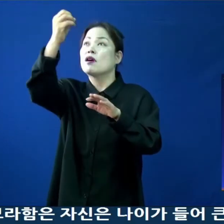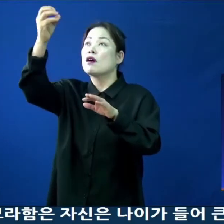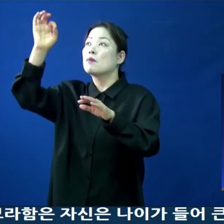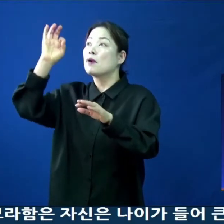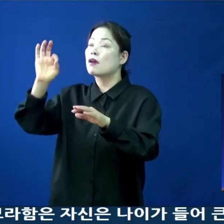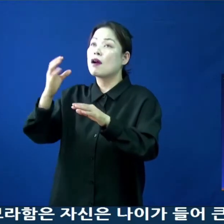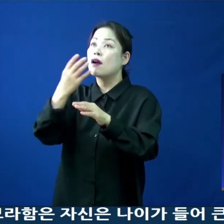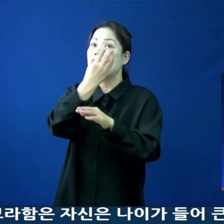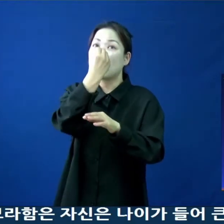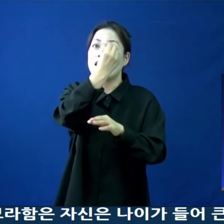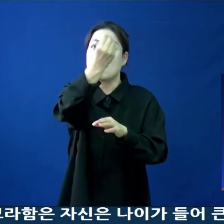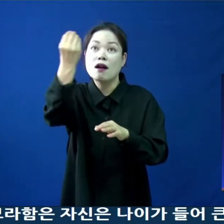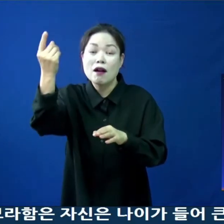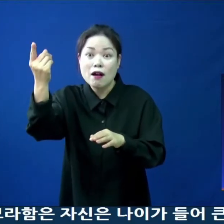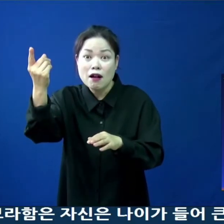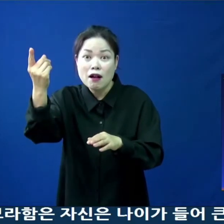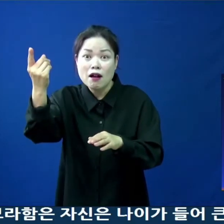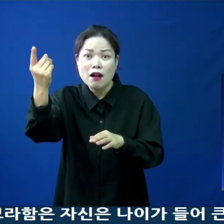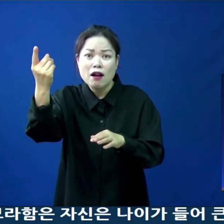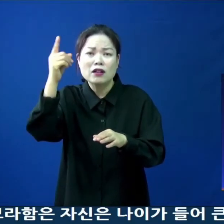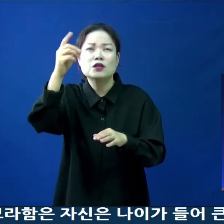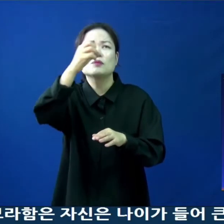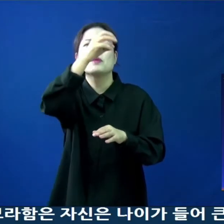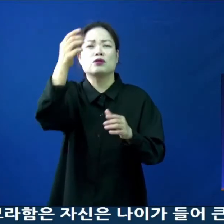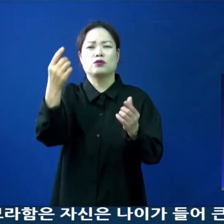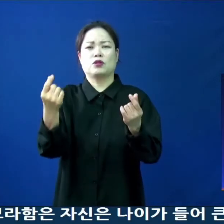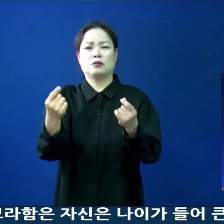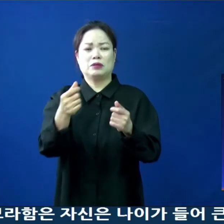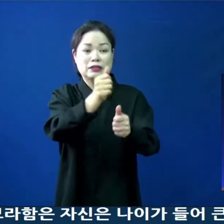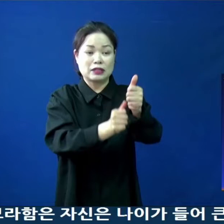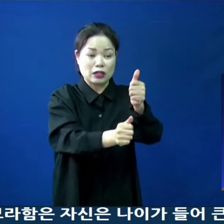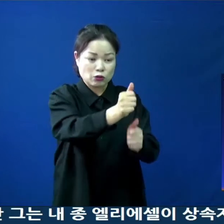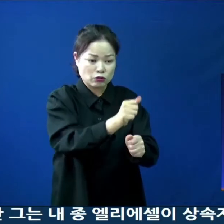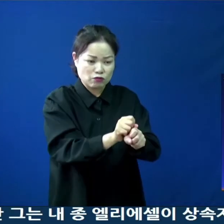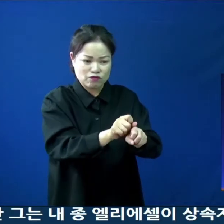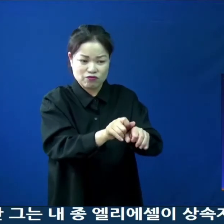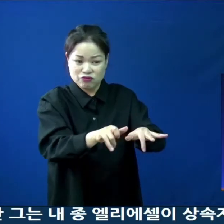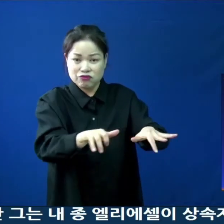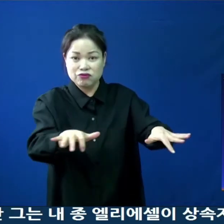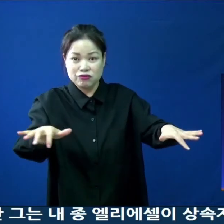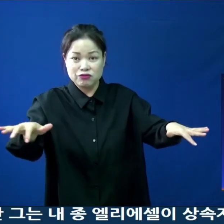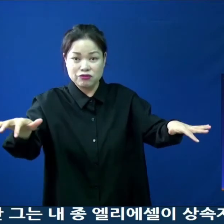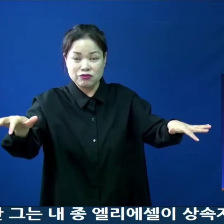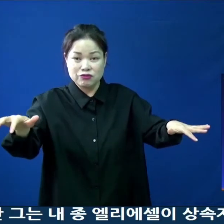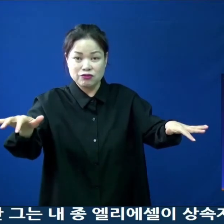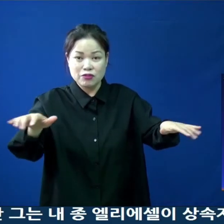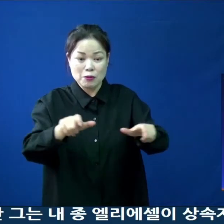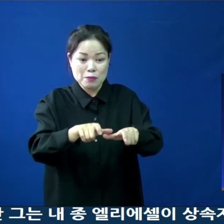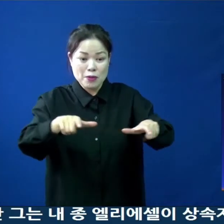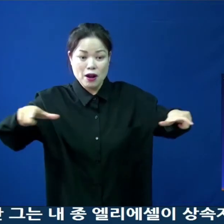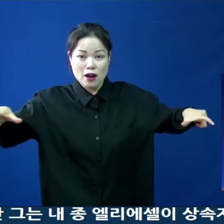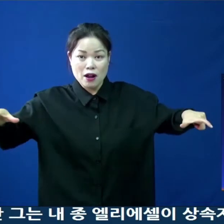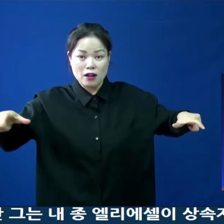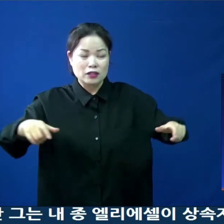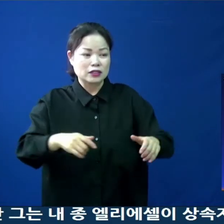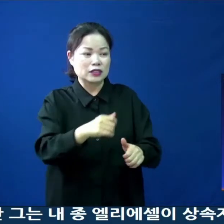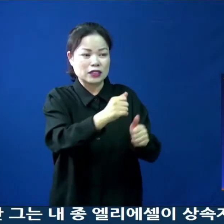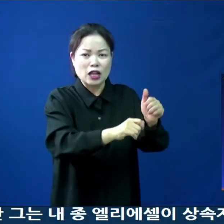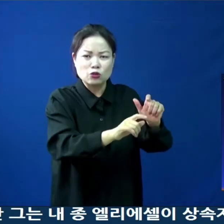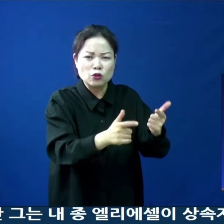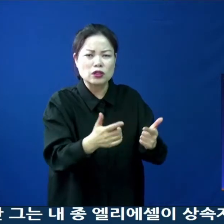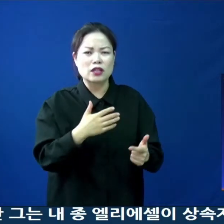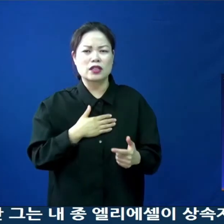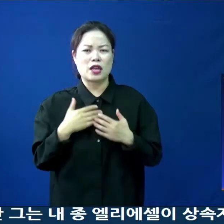봐라. 이 별들처럼 네 자손이 이와 같이 될 것이다. 그 사람이 네 상속자가 아니라